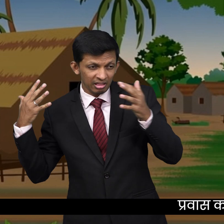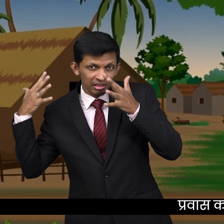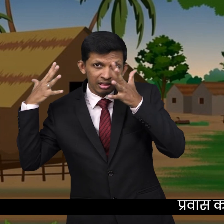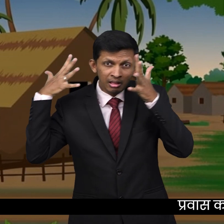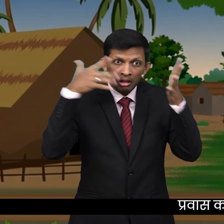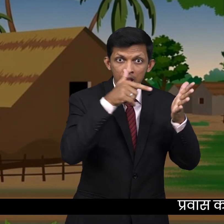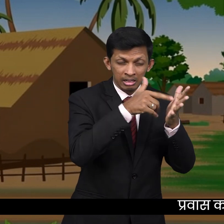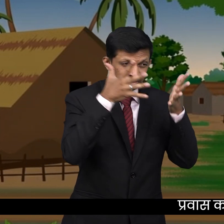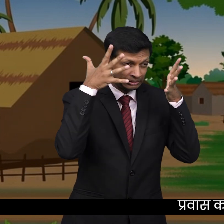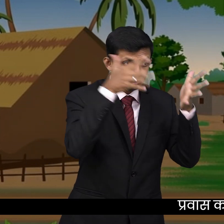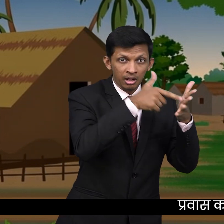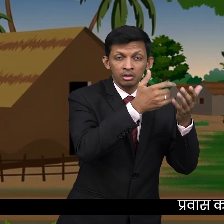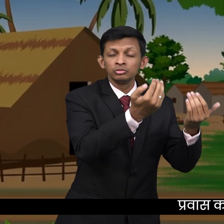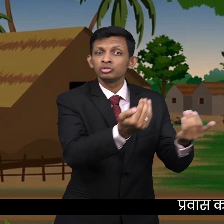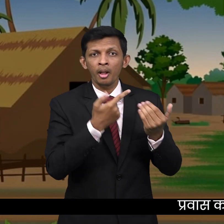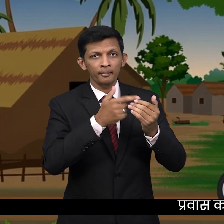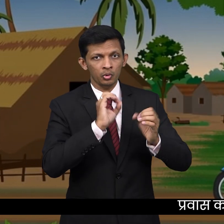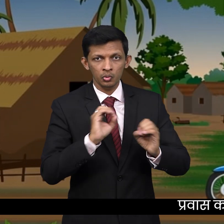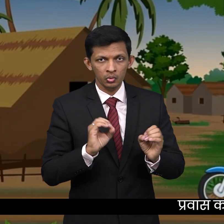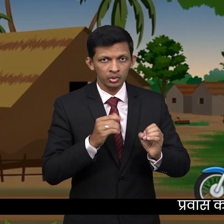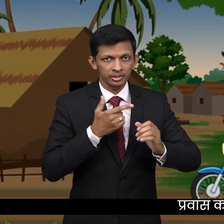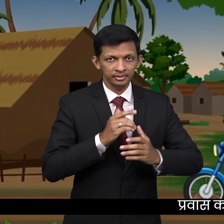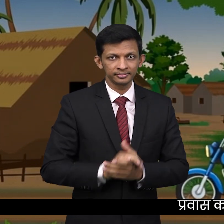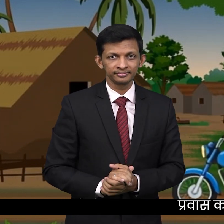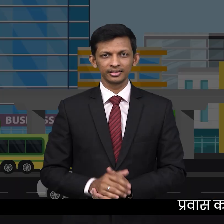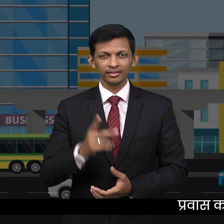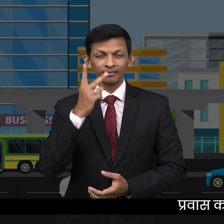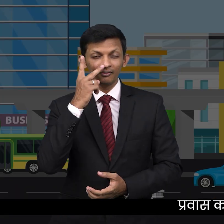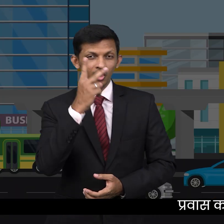प्रवास करण्याचा असुरक्षित मार्ग.